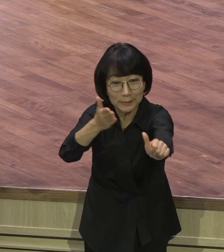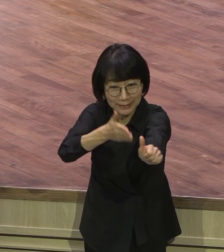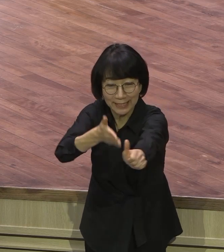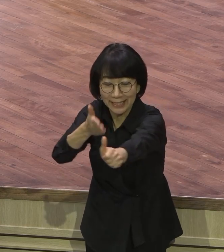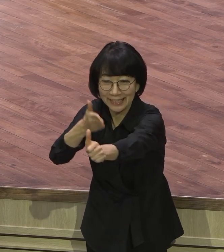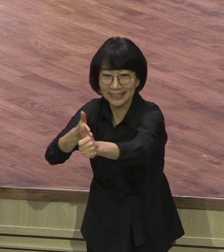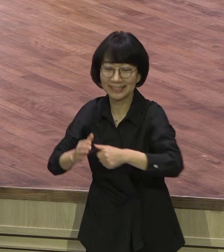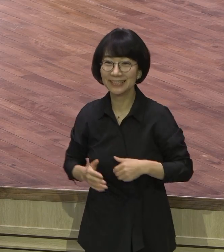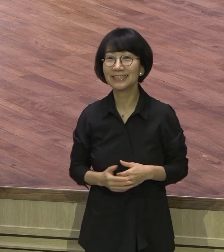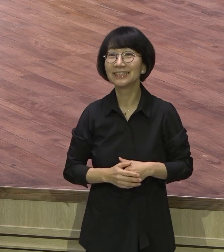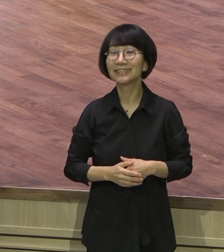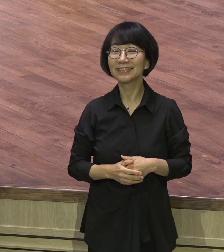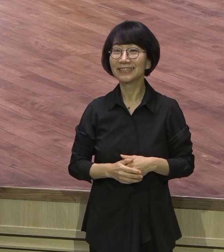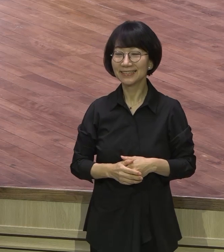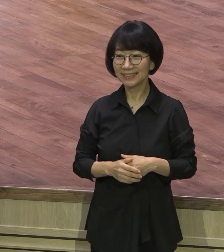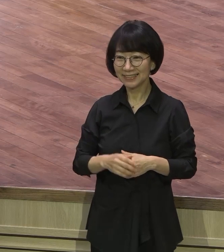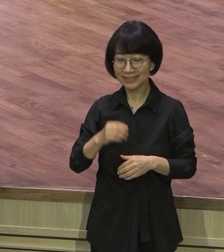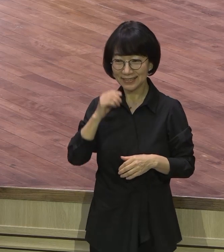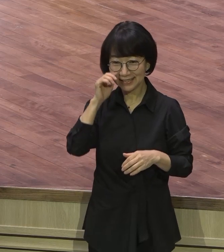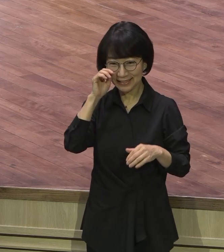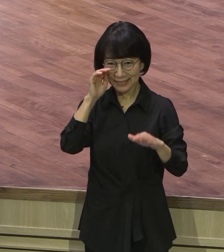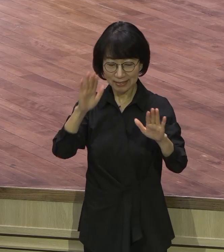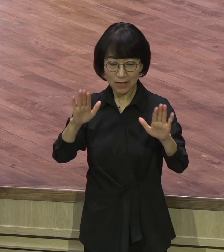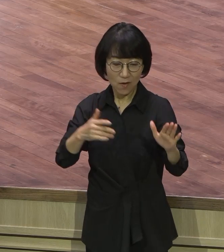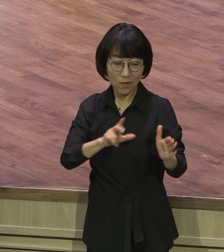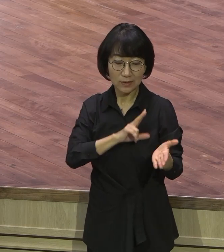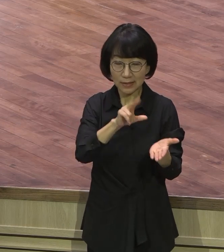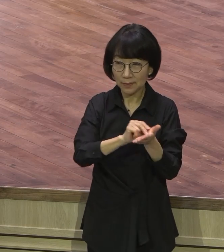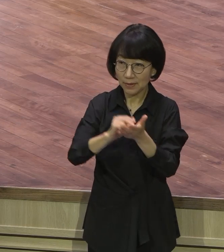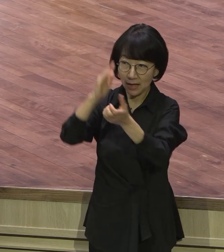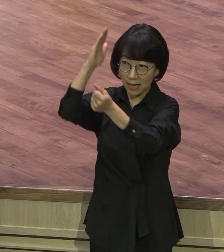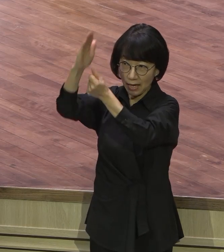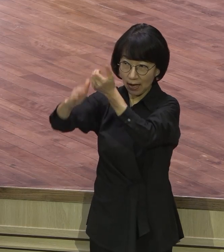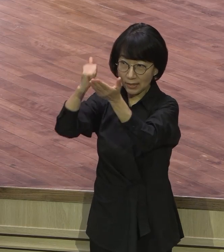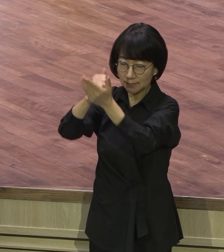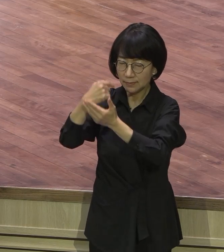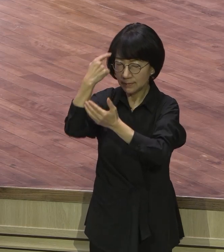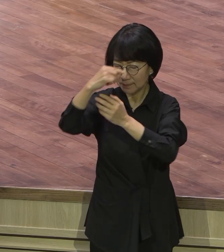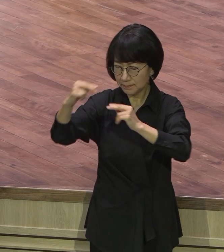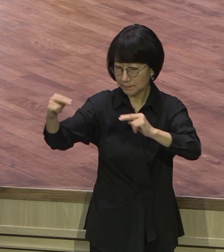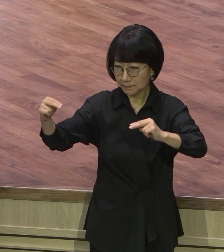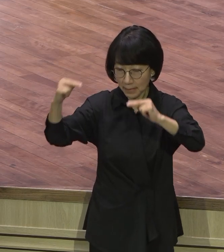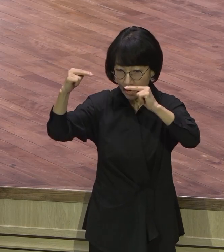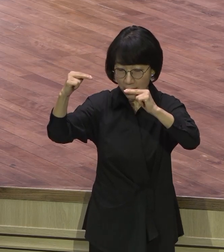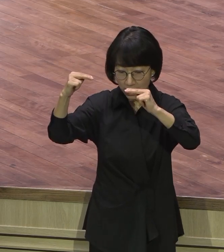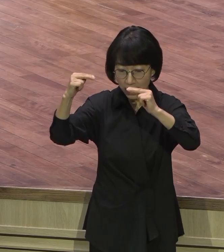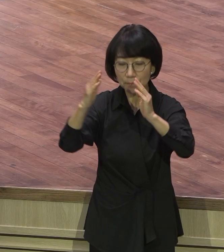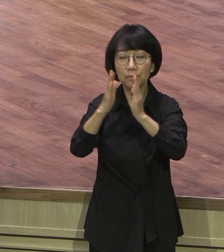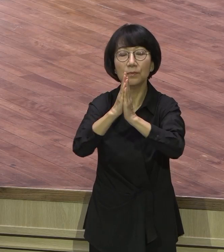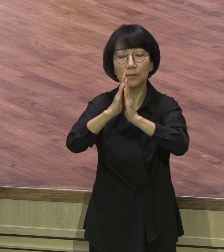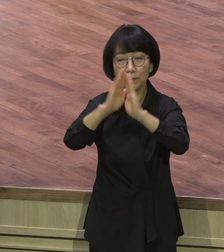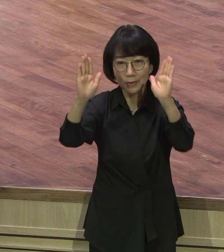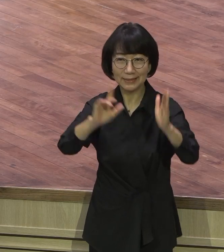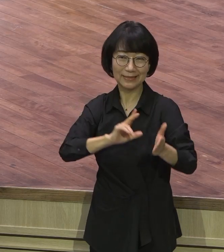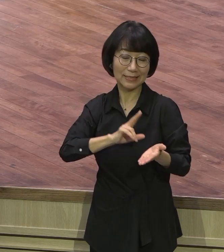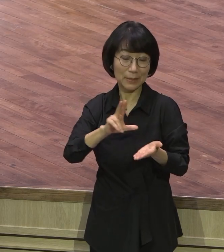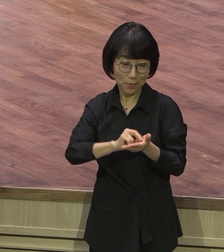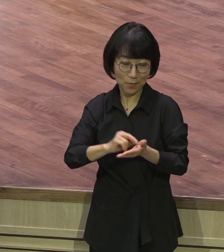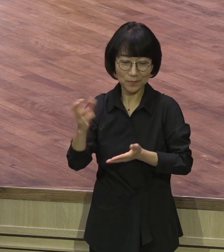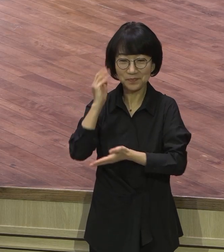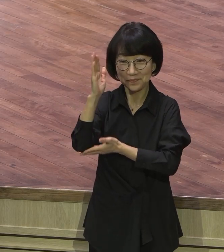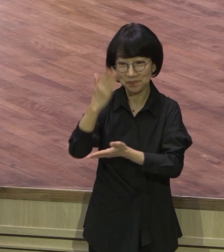이것을 말씀 가지고 하나님과 대면한 모세라는 제목으로 말씀을 드립니다. 우리가